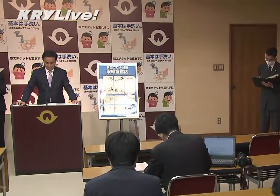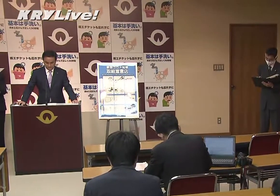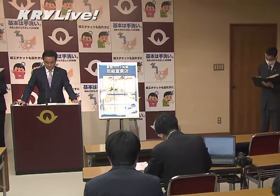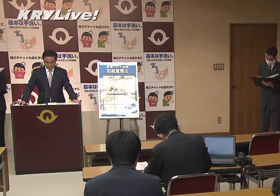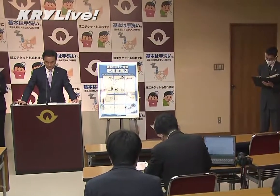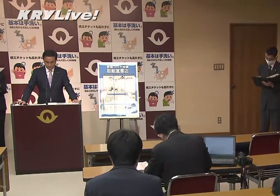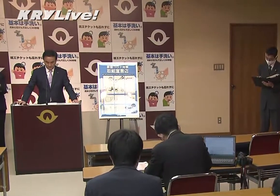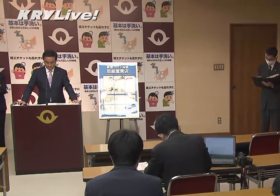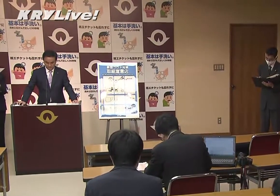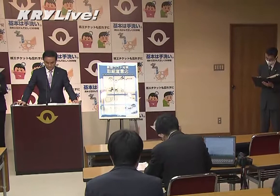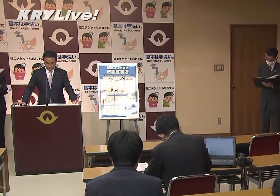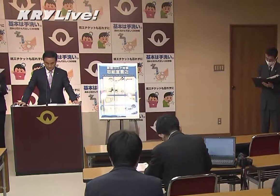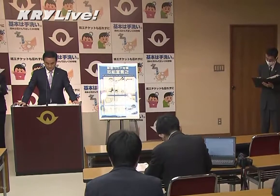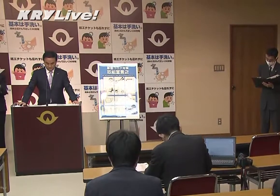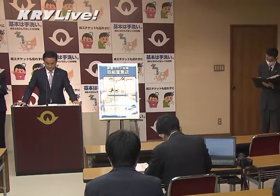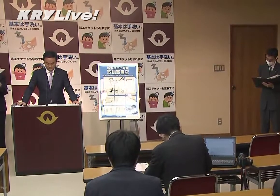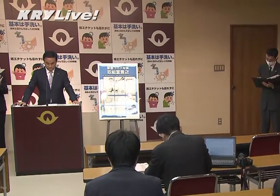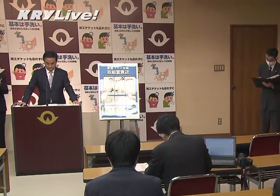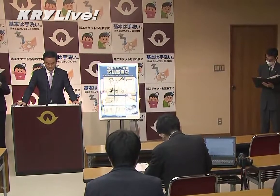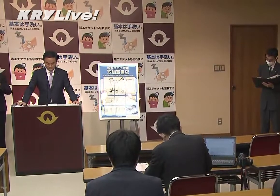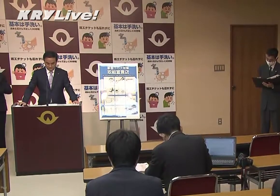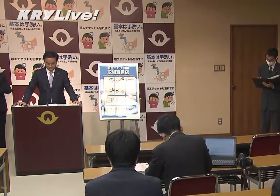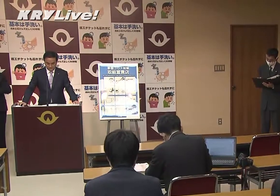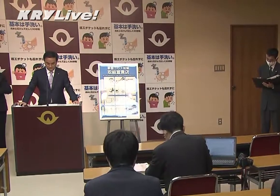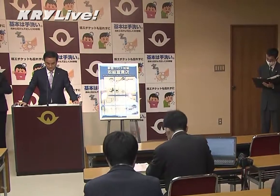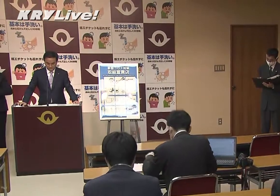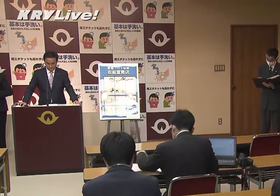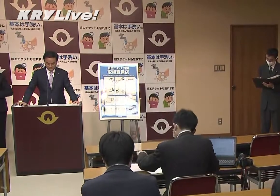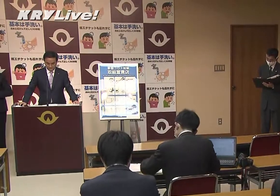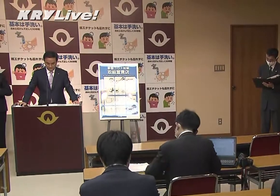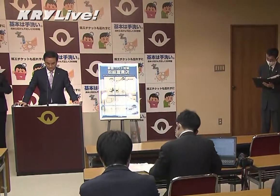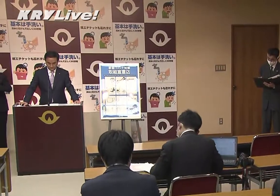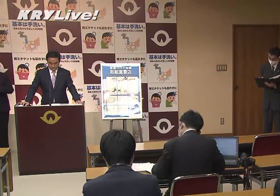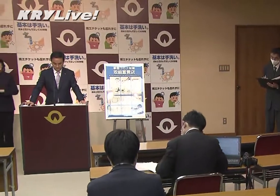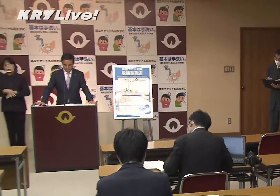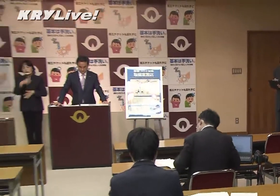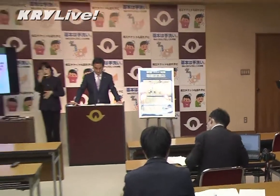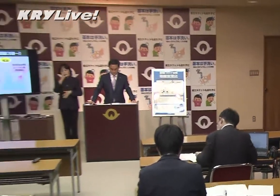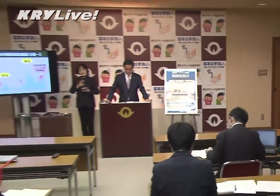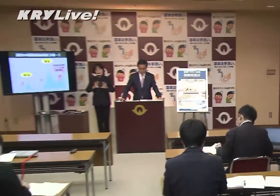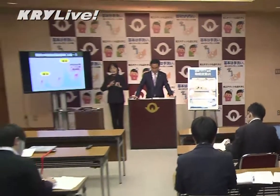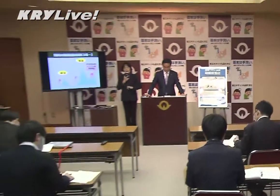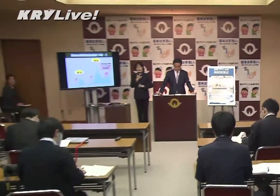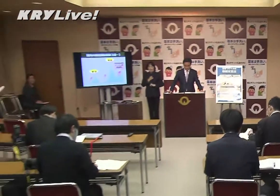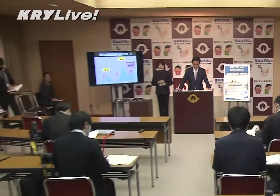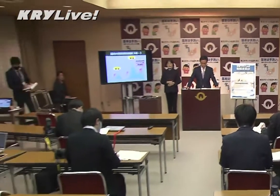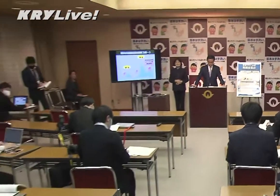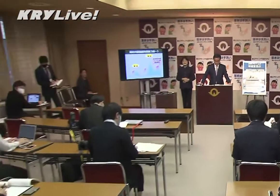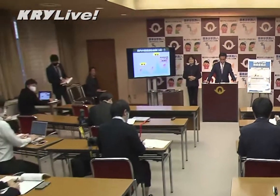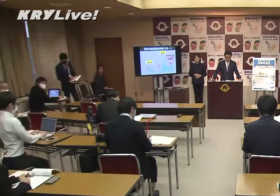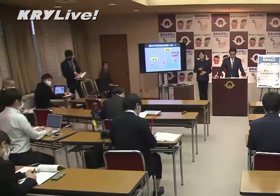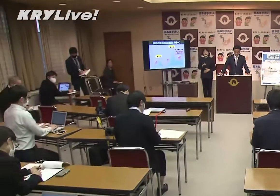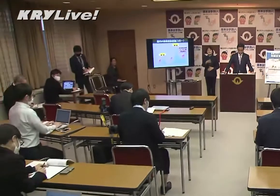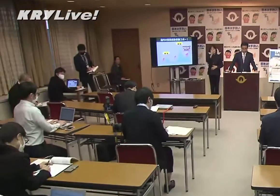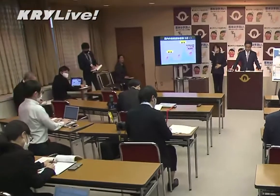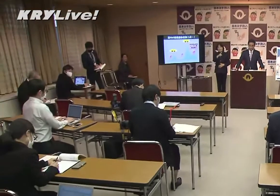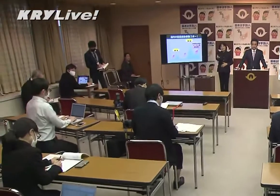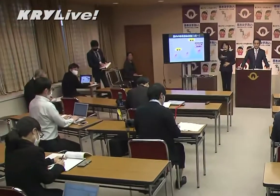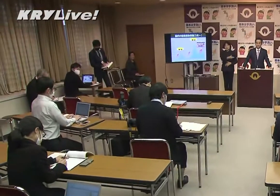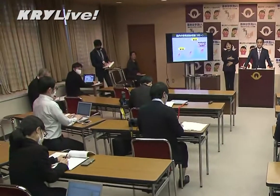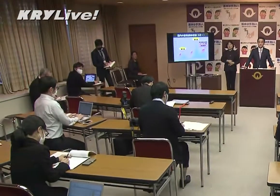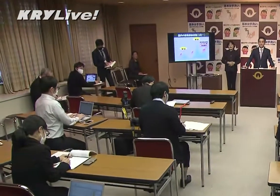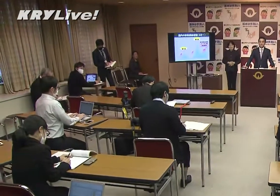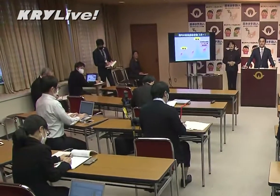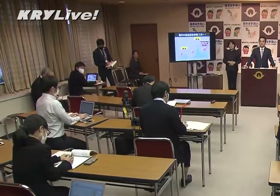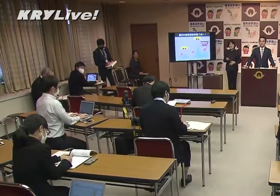検査を受けてほしいと呼びかけをしているところ。 思い出なんですけど、今回そのバーの方がですね、店主の